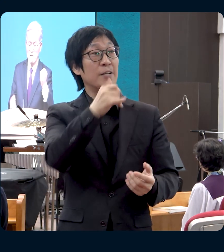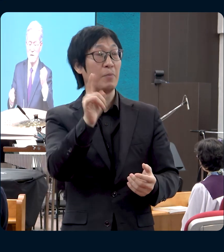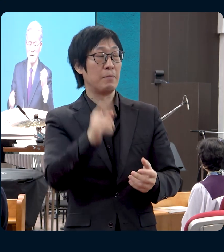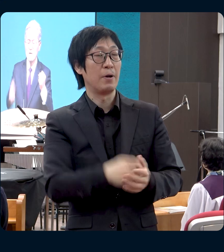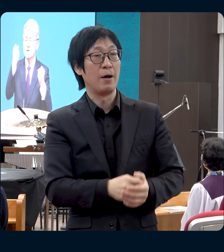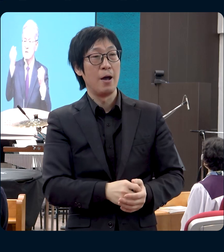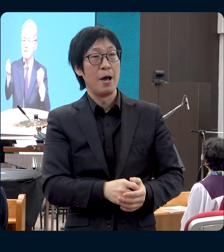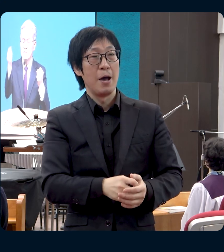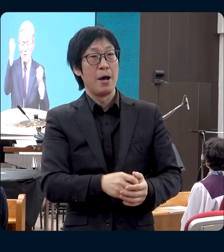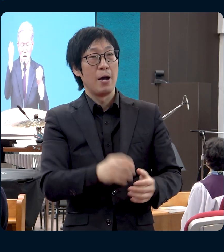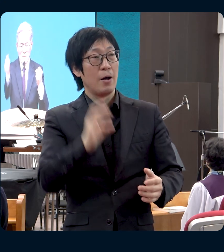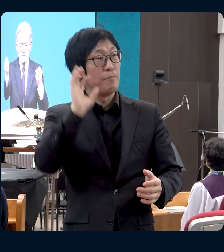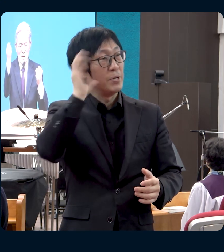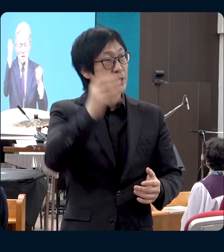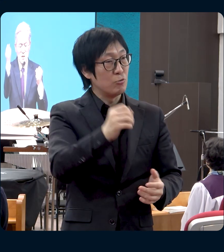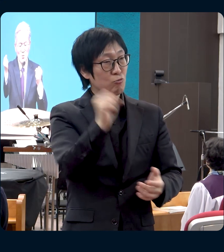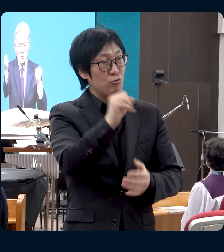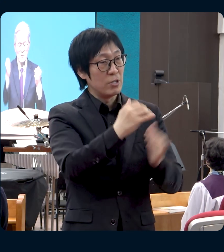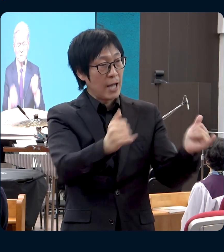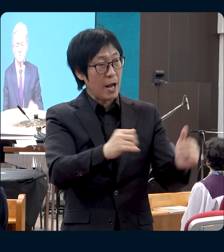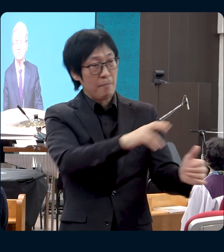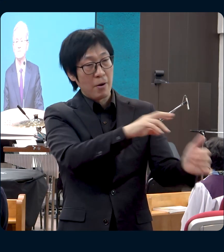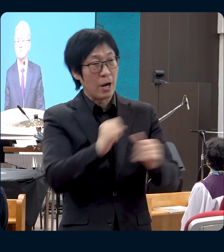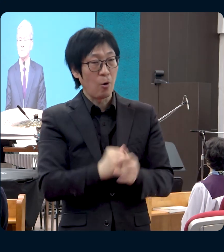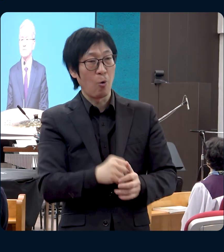뭐예요? 히틀러 암살 시도.